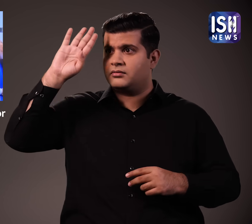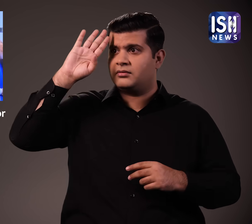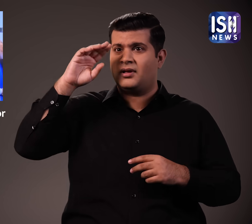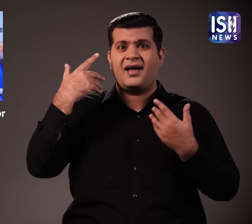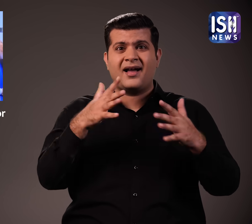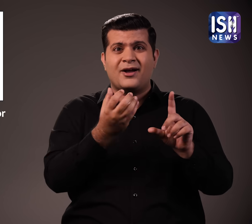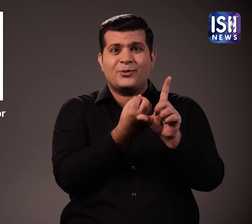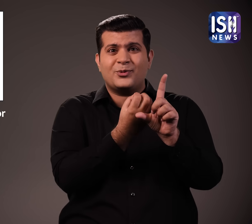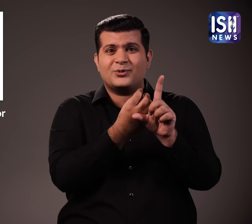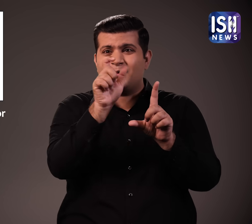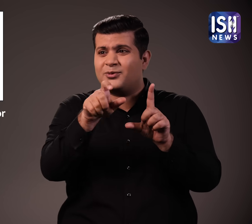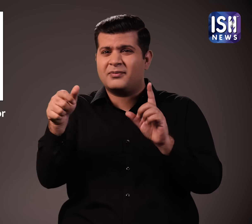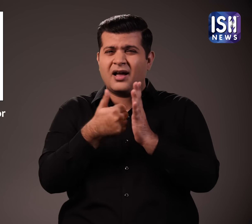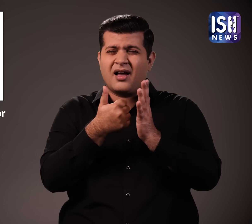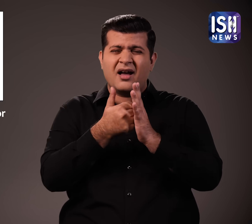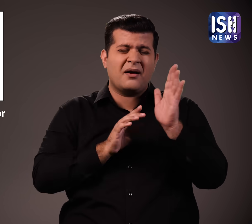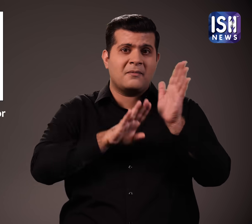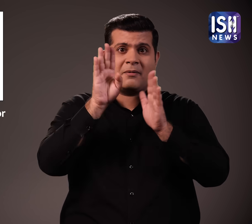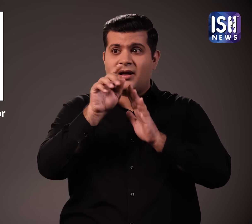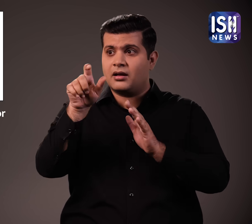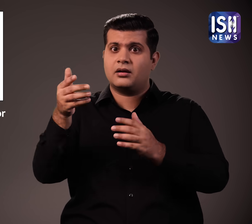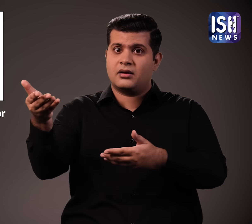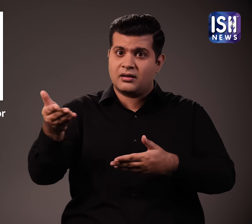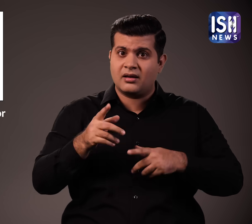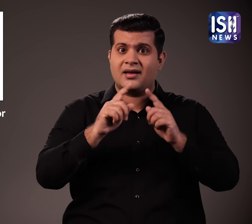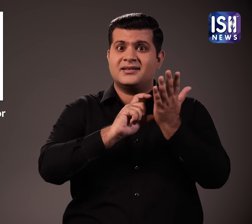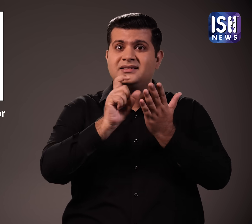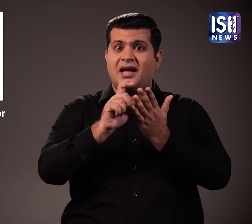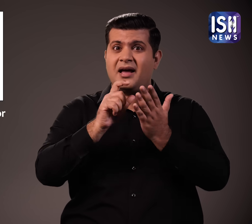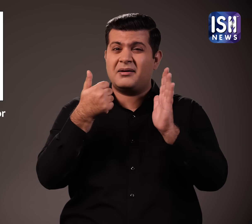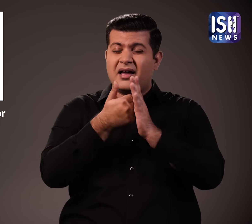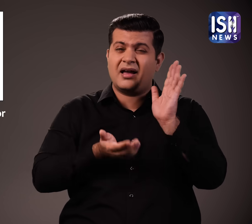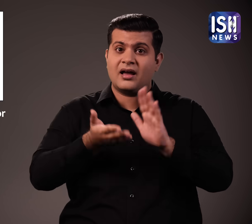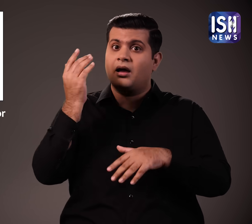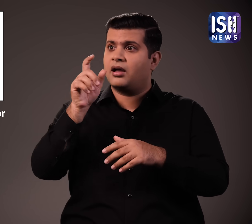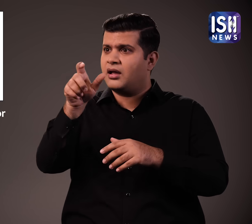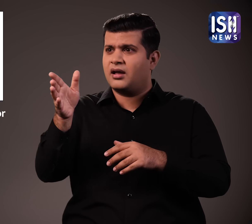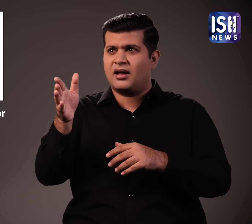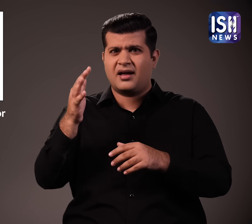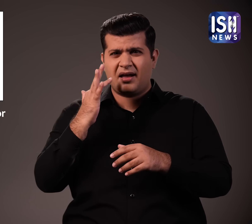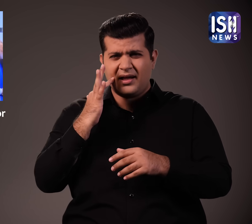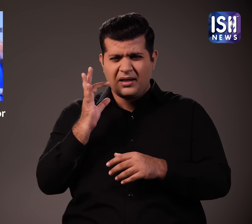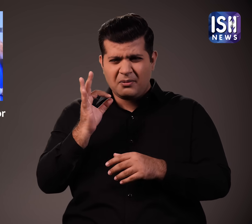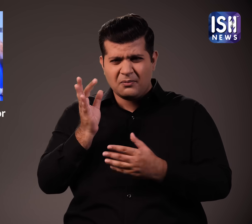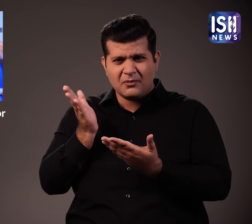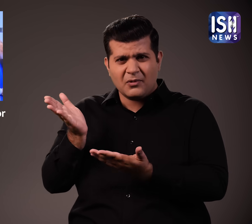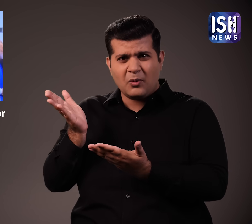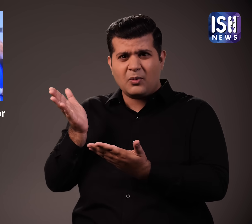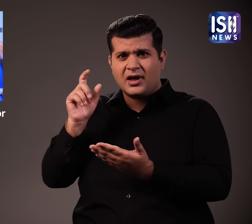यूट्यूबर, सोशल मीडिया, इंफ्लूएंसर और अन्य लोगों को आमंत्रित करने का समय था लेकिन भार्धिय क्रिकेट के दो